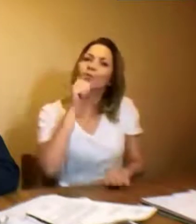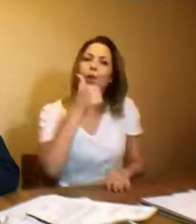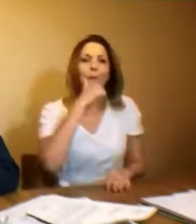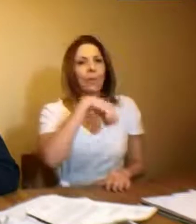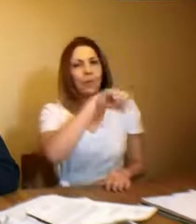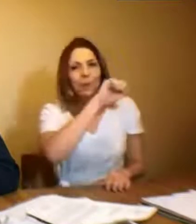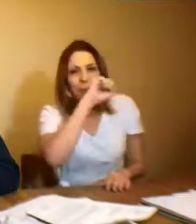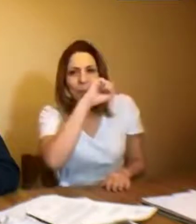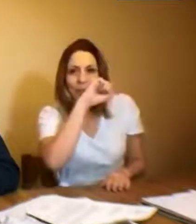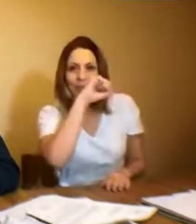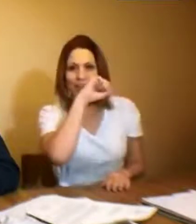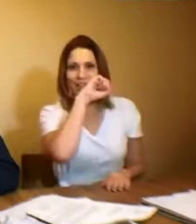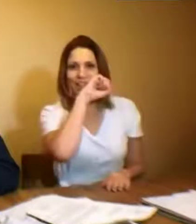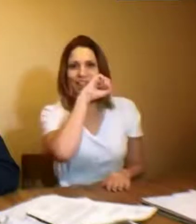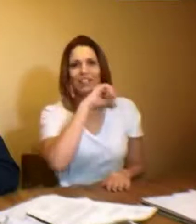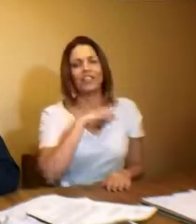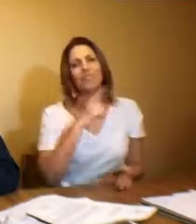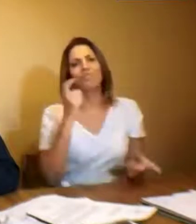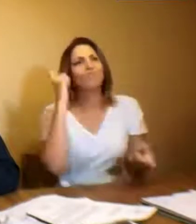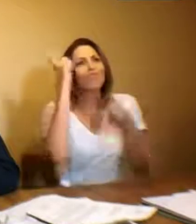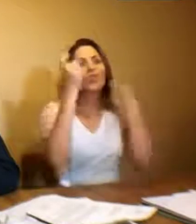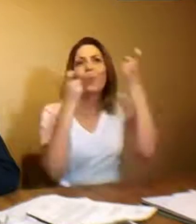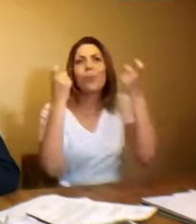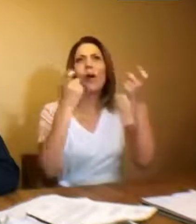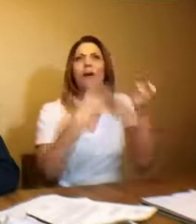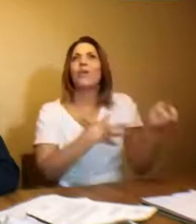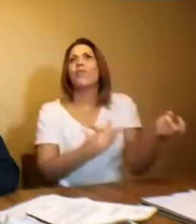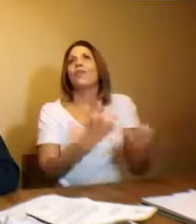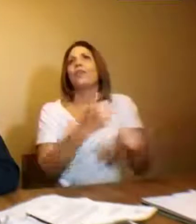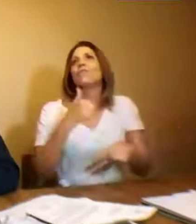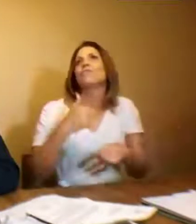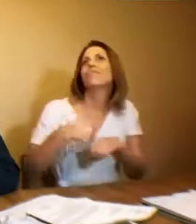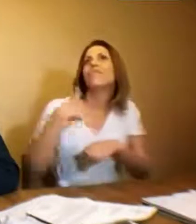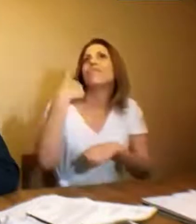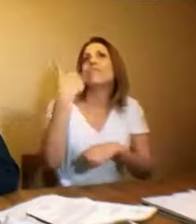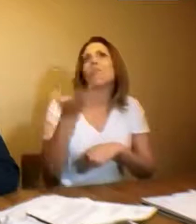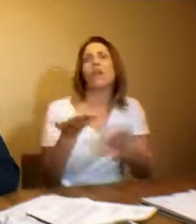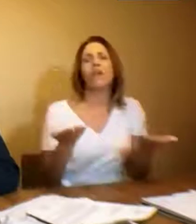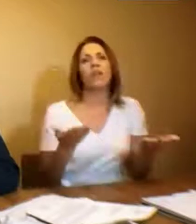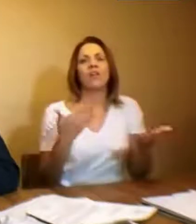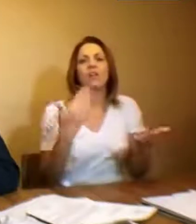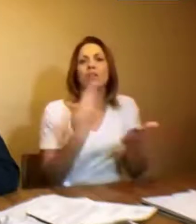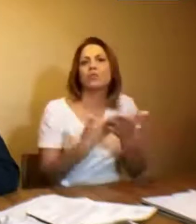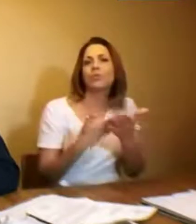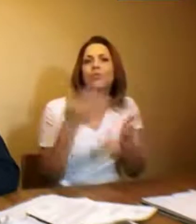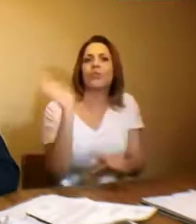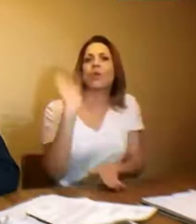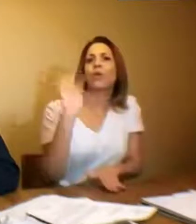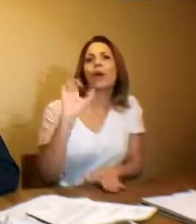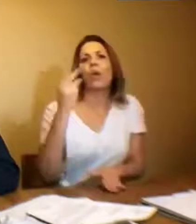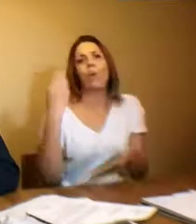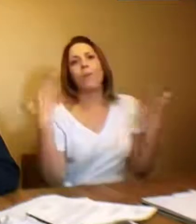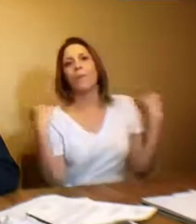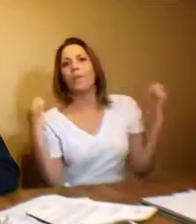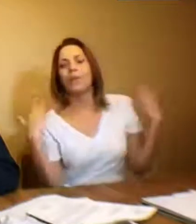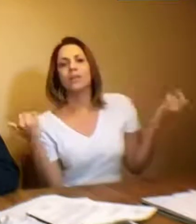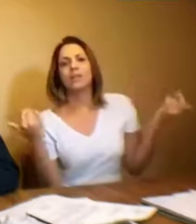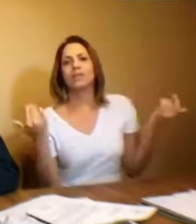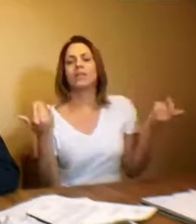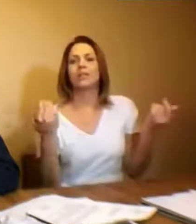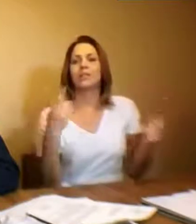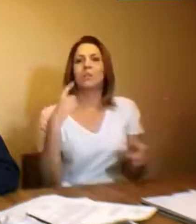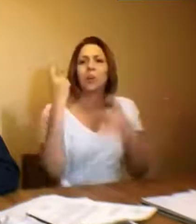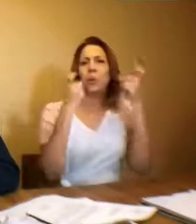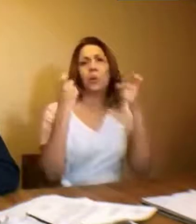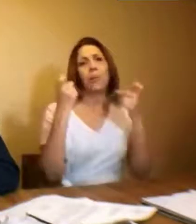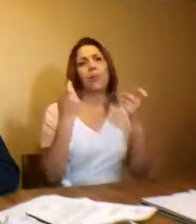mães que ficam sem dormir quando seus filhos vão para faculdades ou vão para um evento social. Vamos jogar pesado em